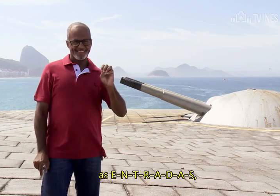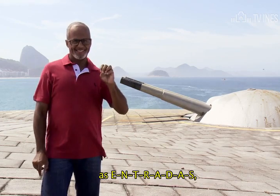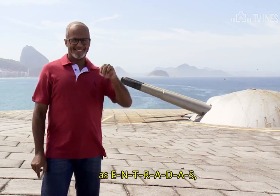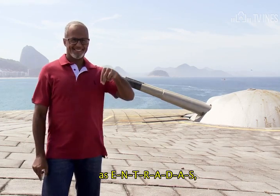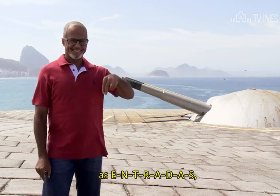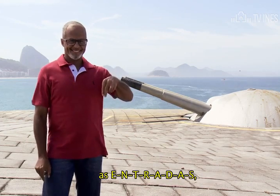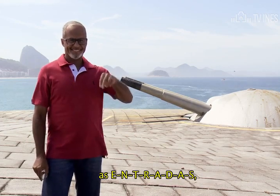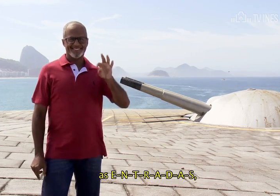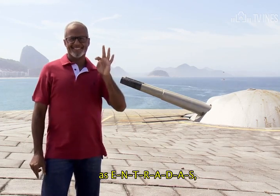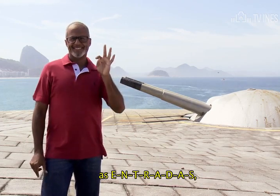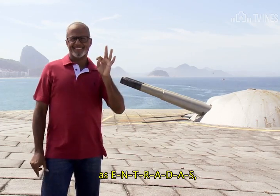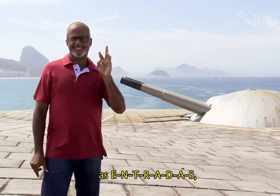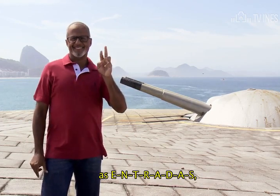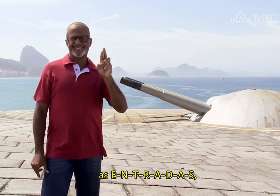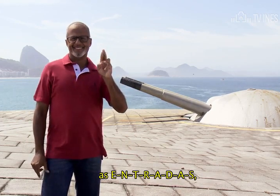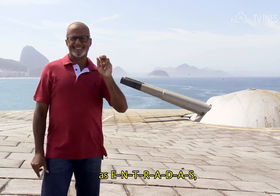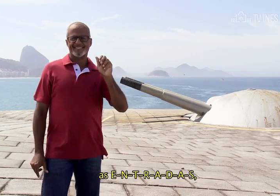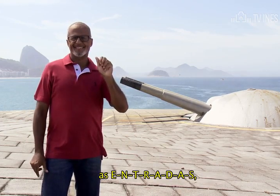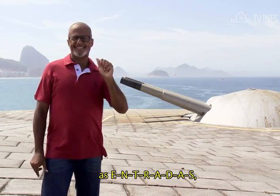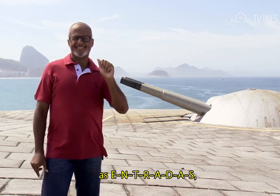as entradas.